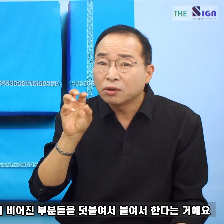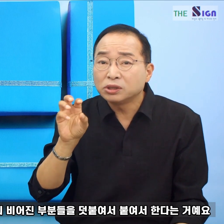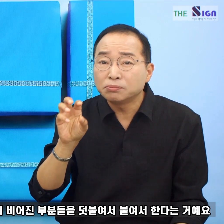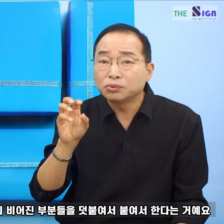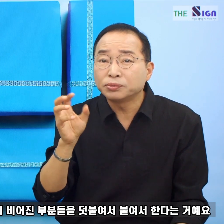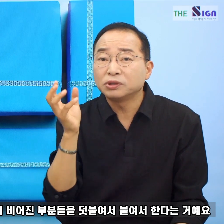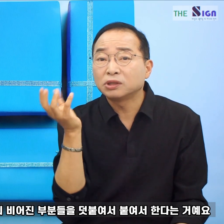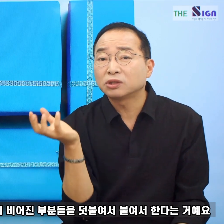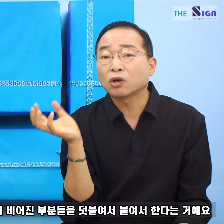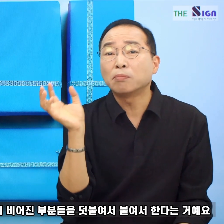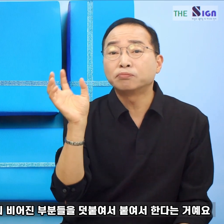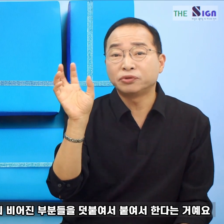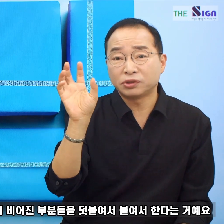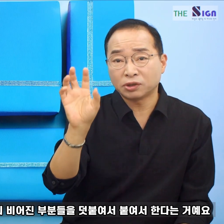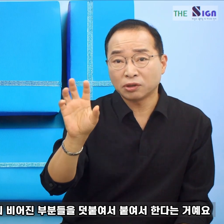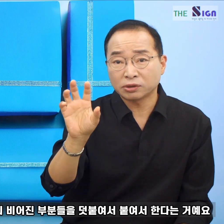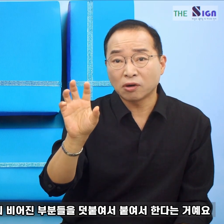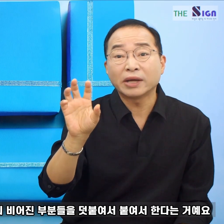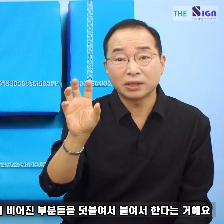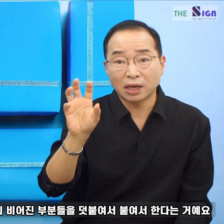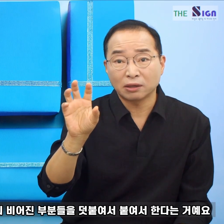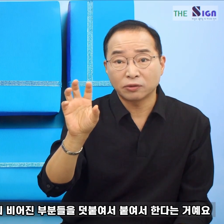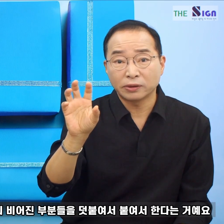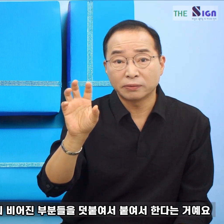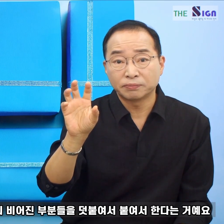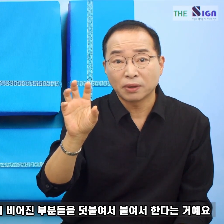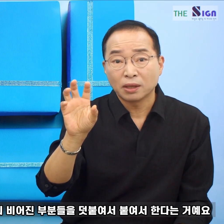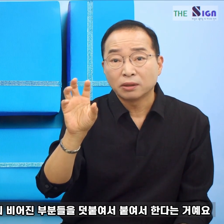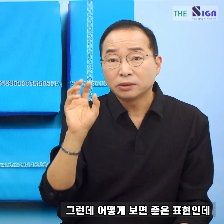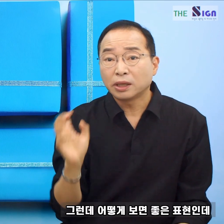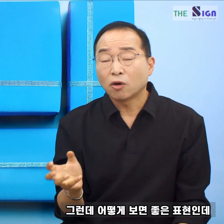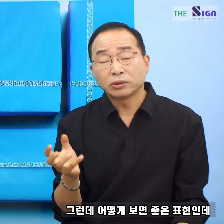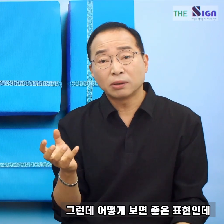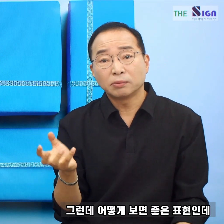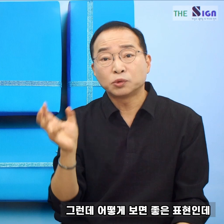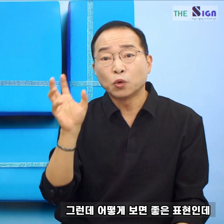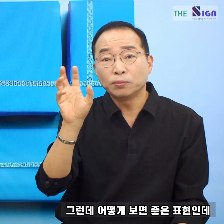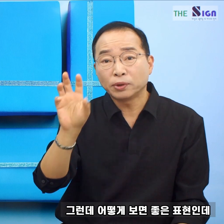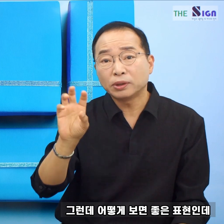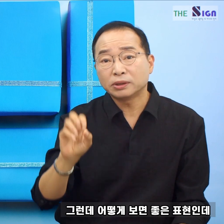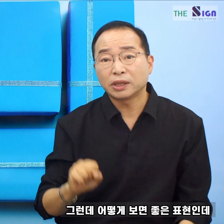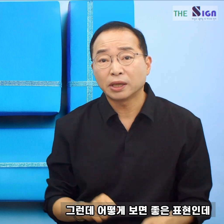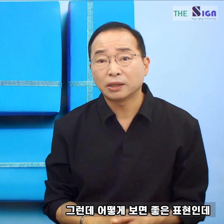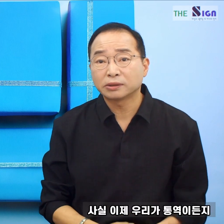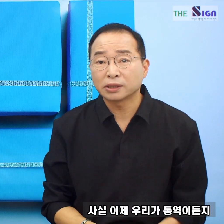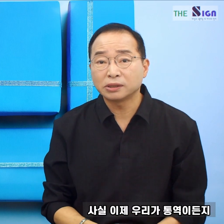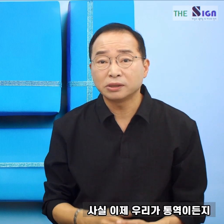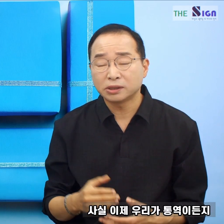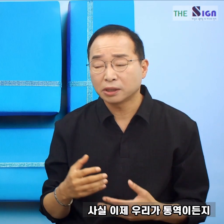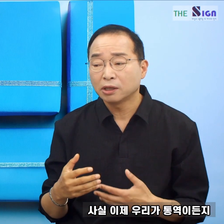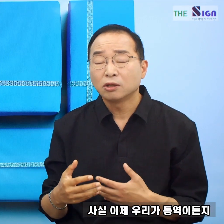비워진 부분들을 덧붙여서 한다는 거예요. 근데 어떻게 보면 좋은 표현인데 사실 이제